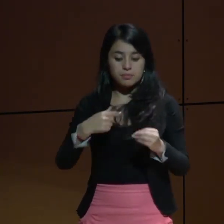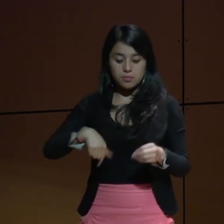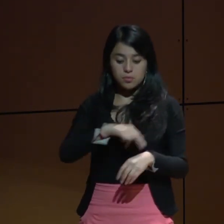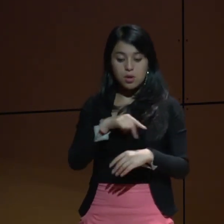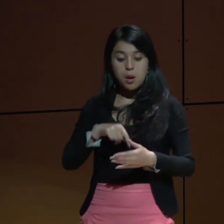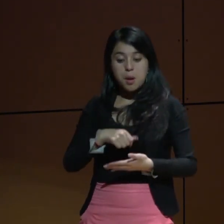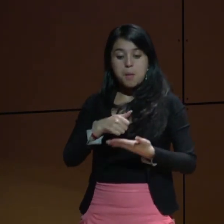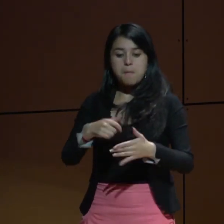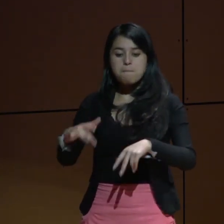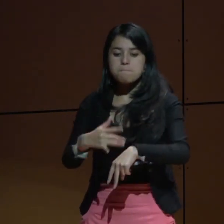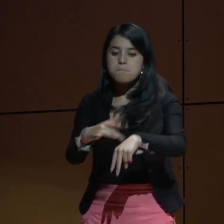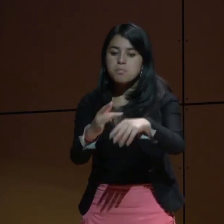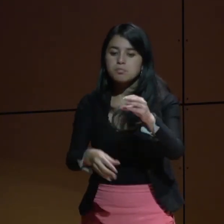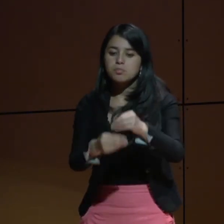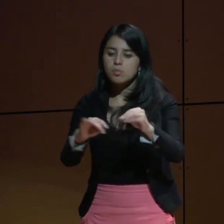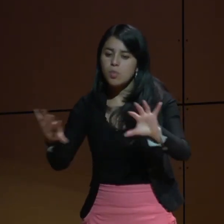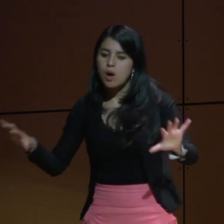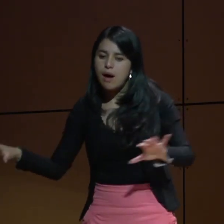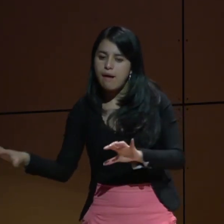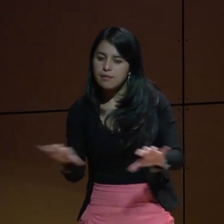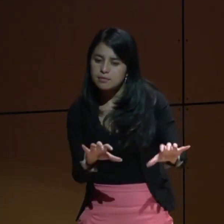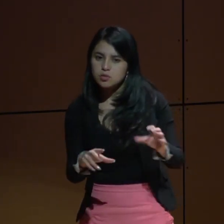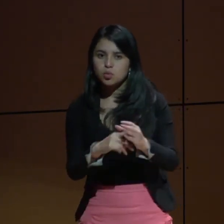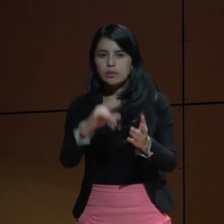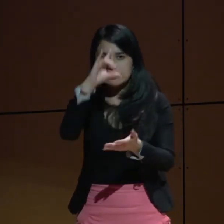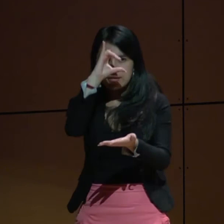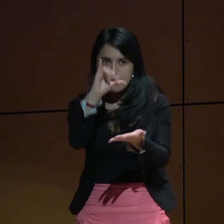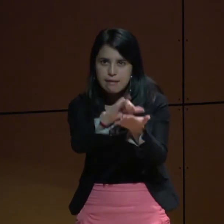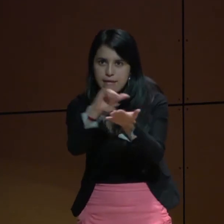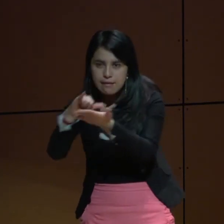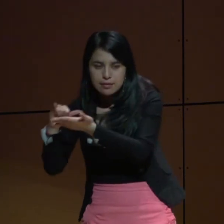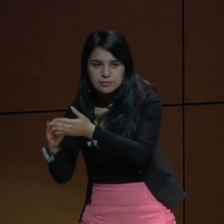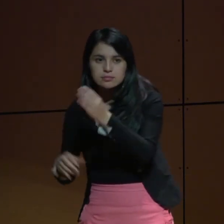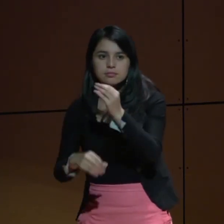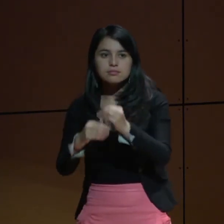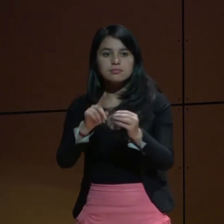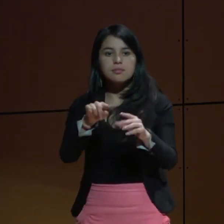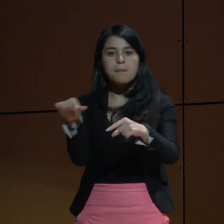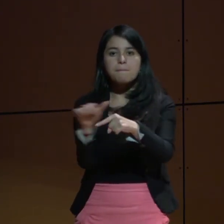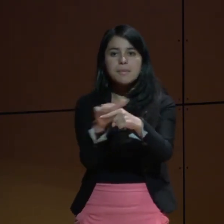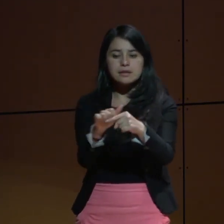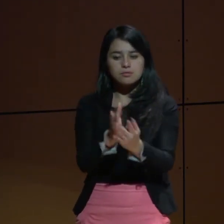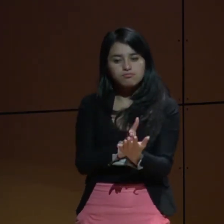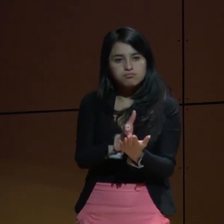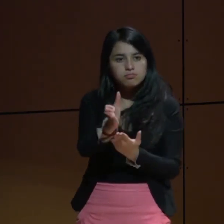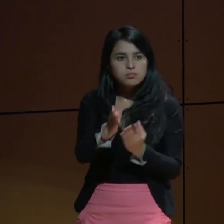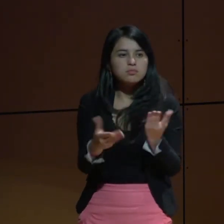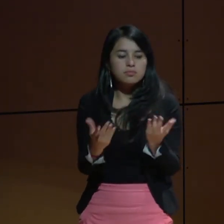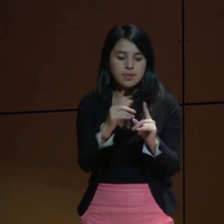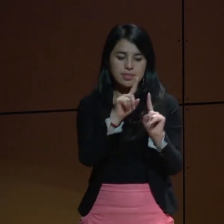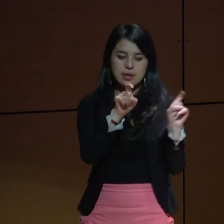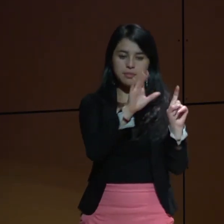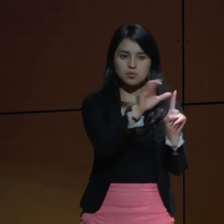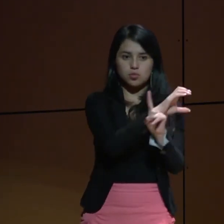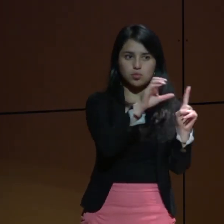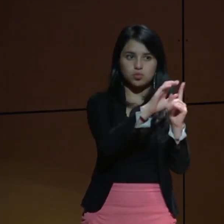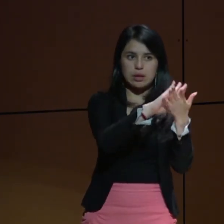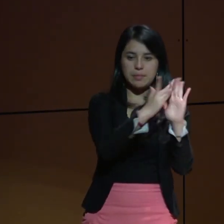promuevan actitudes, creencias y prácticas consistentes con culturas de